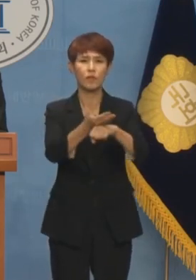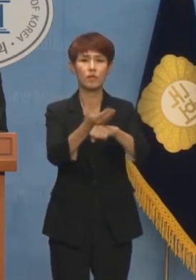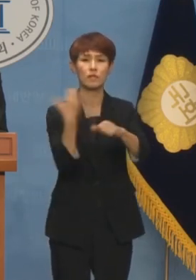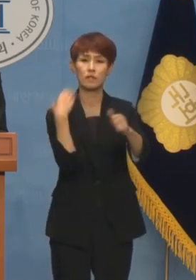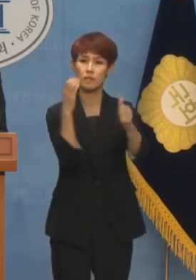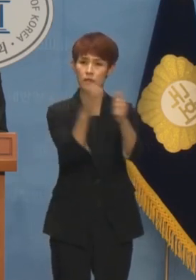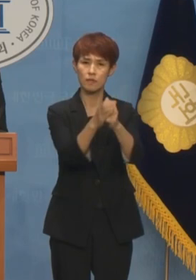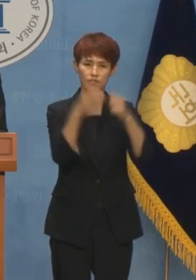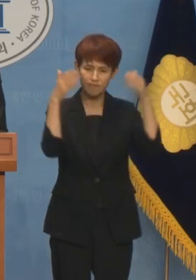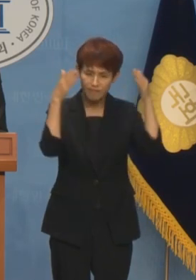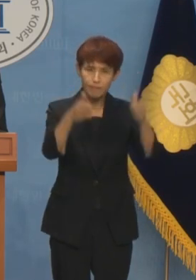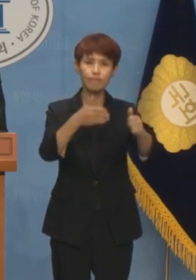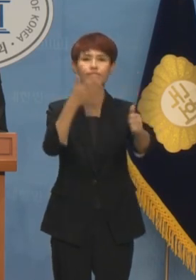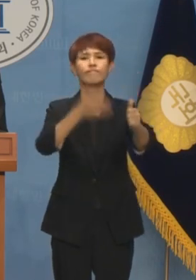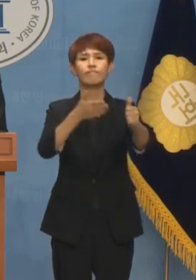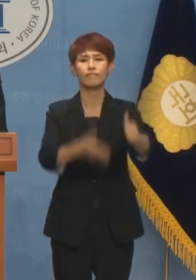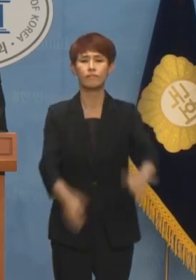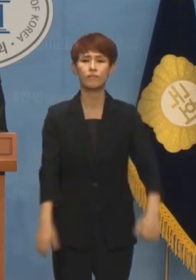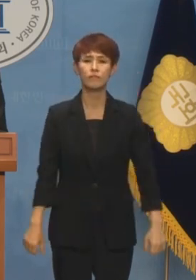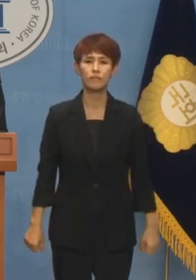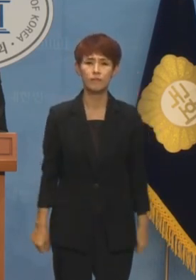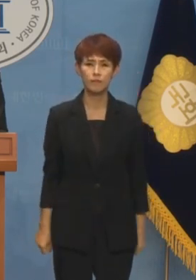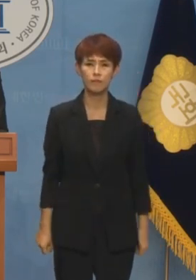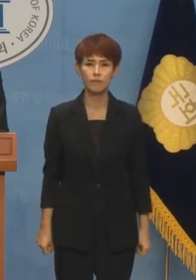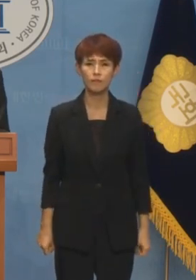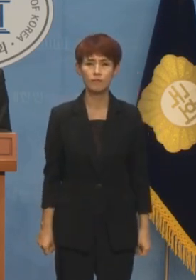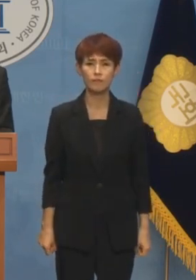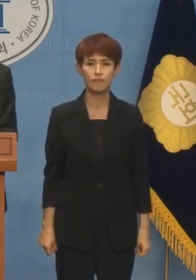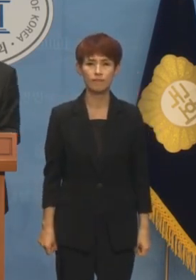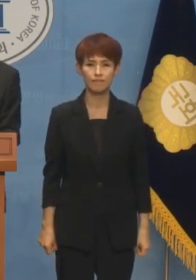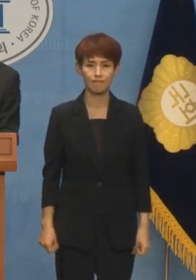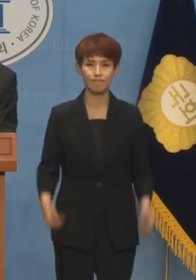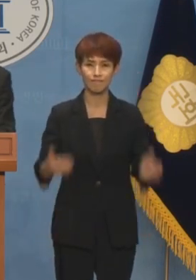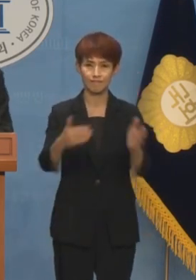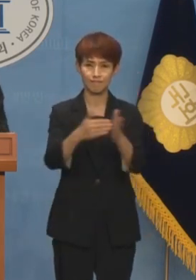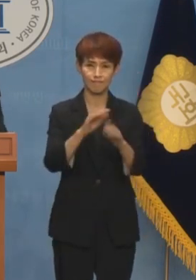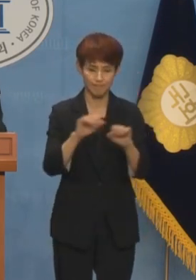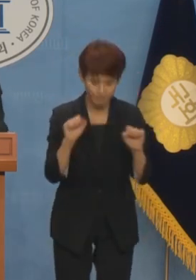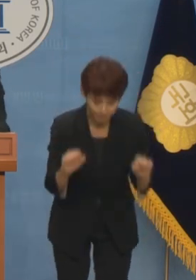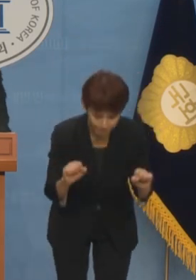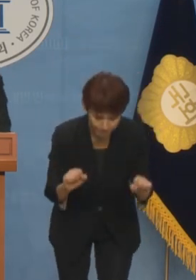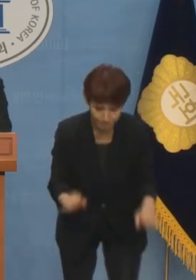임무에 집중하기 바랍니다. 이상입니다.